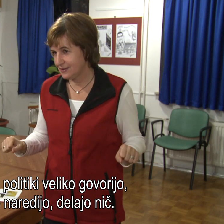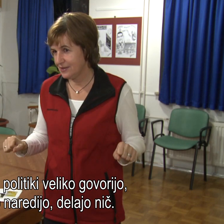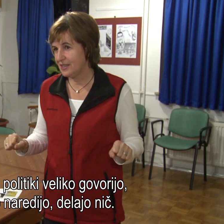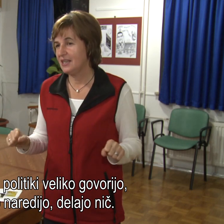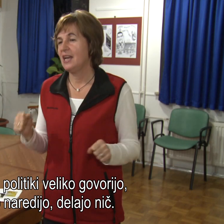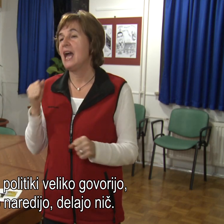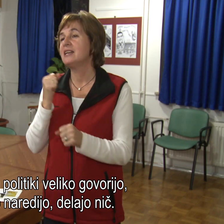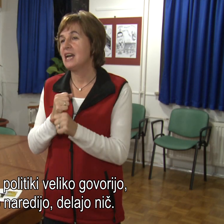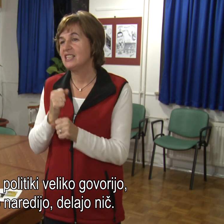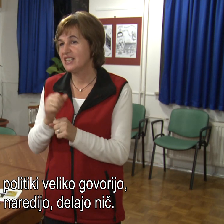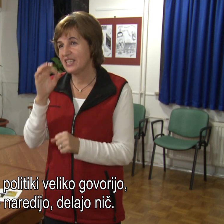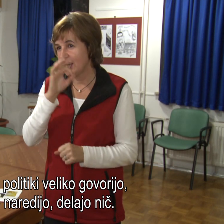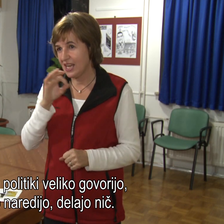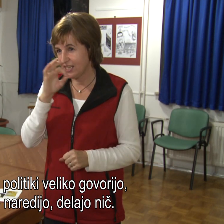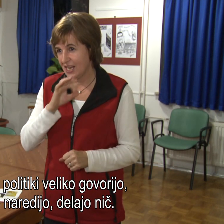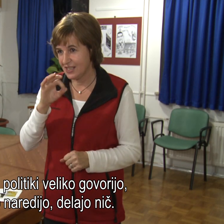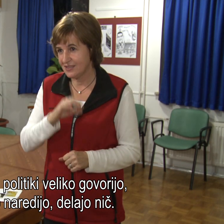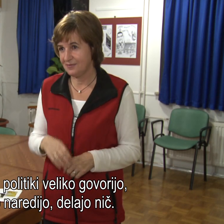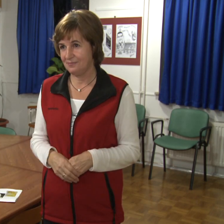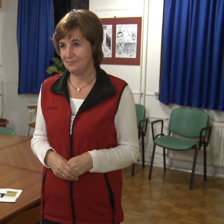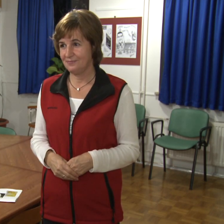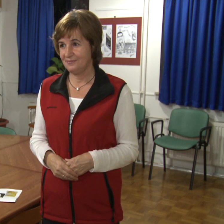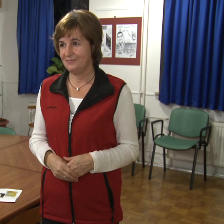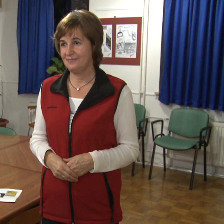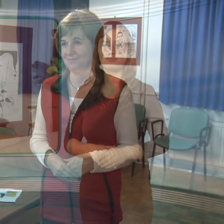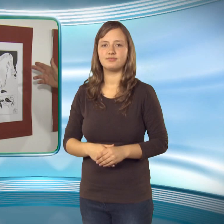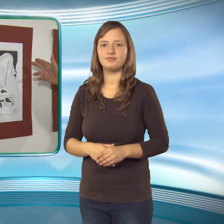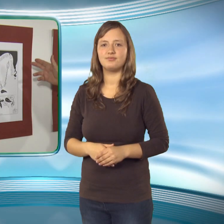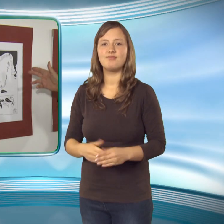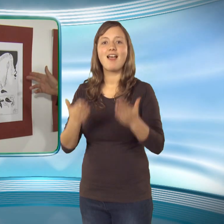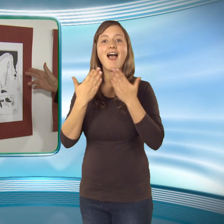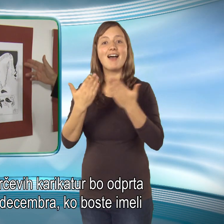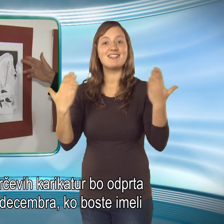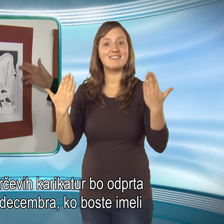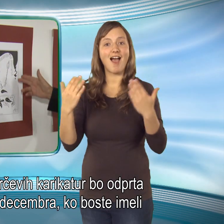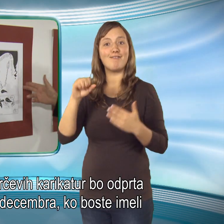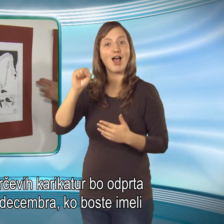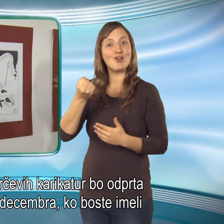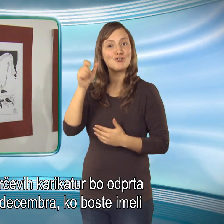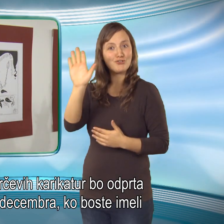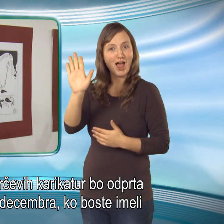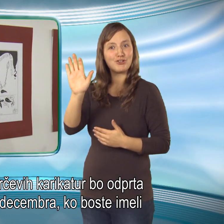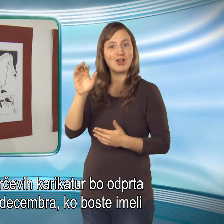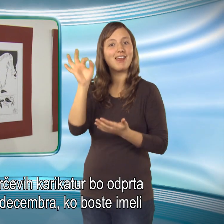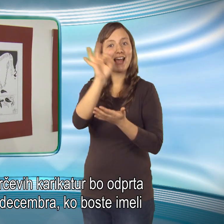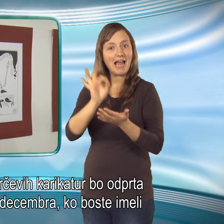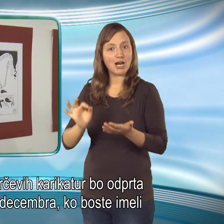tukaj je ta paraplegija, katera se javlja. Razstava Šarčevih karikatur bo odprta